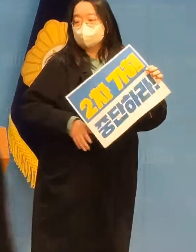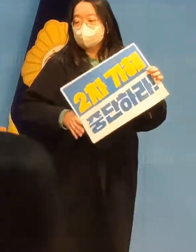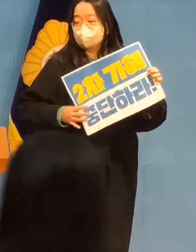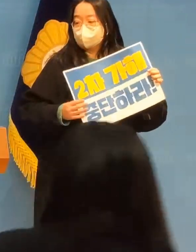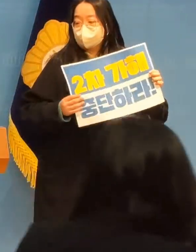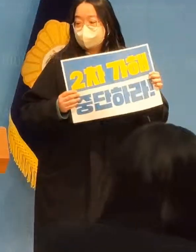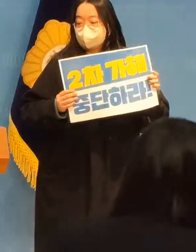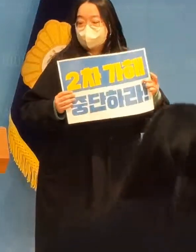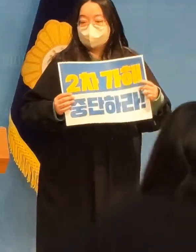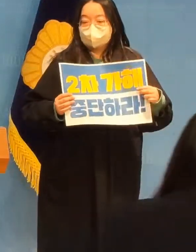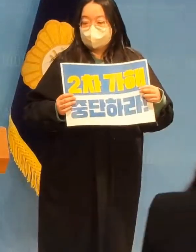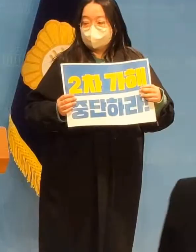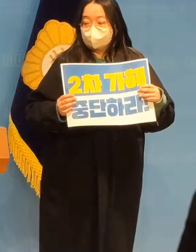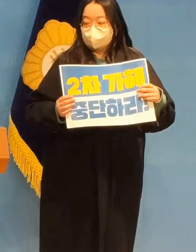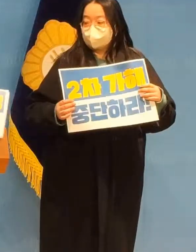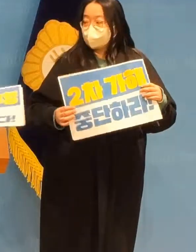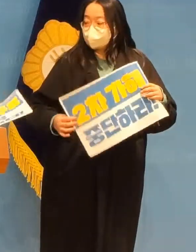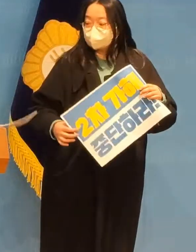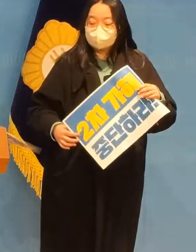이거 딱 붙였으면 좋겠다.